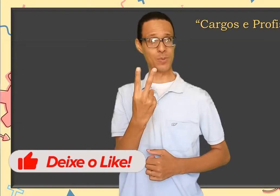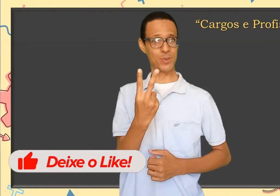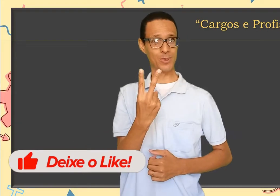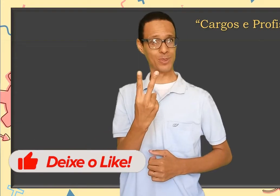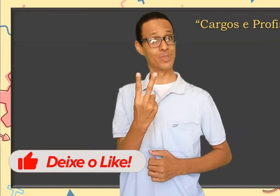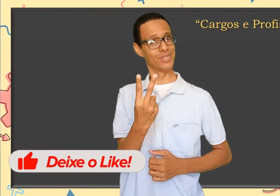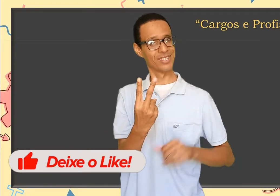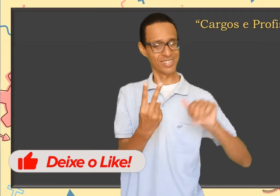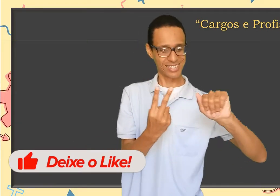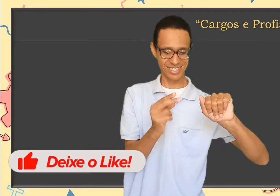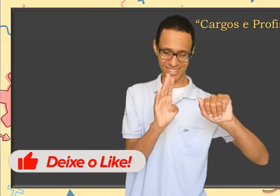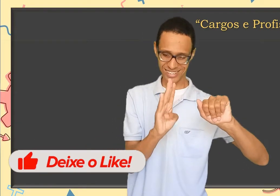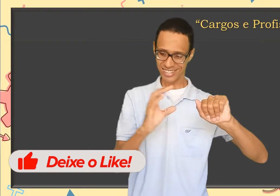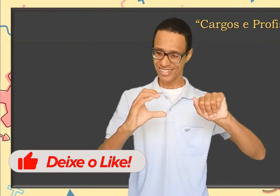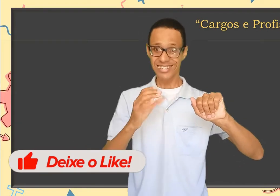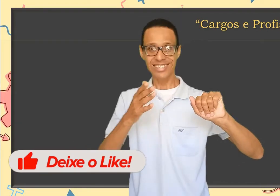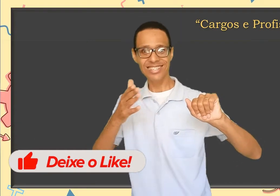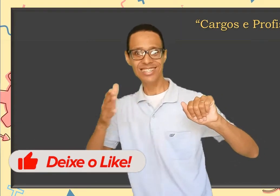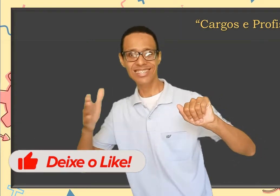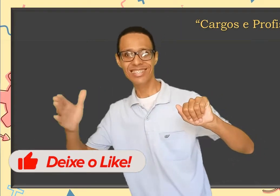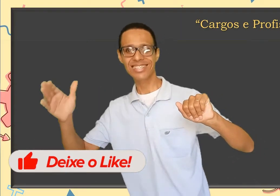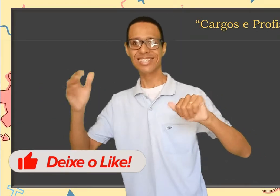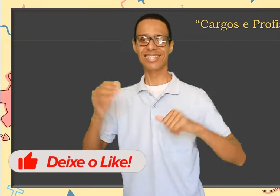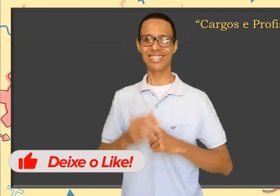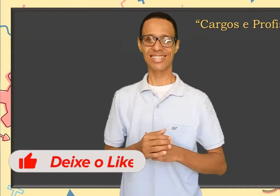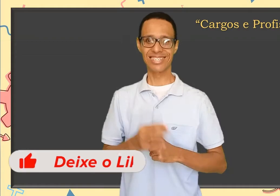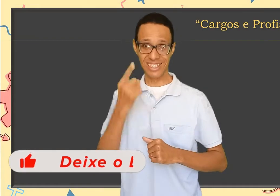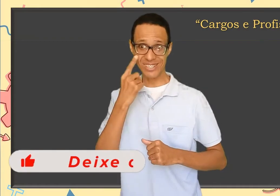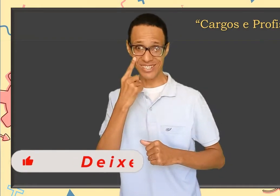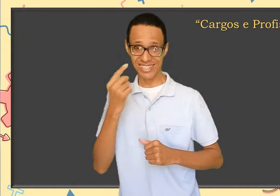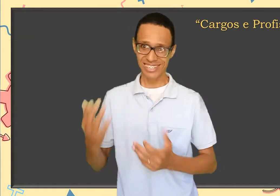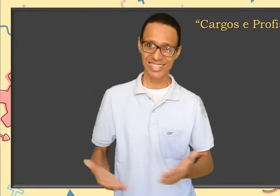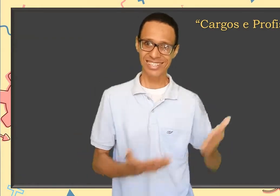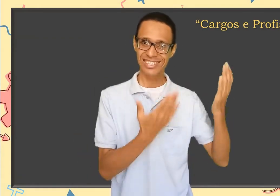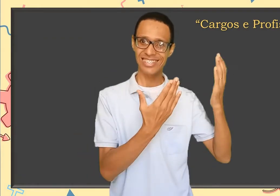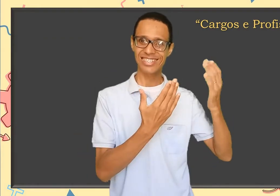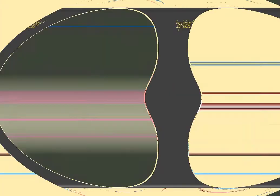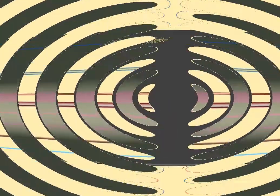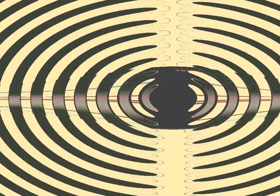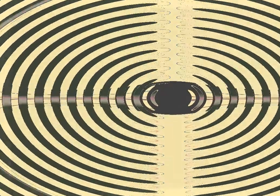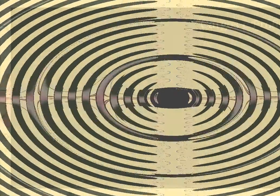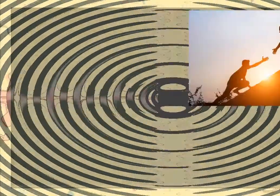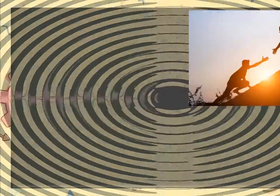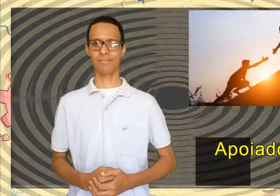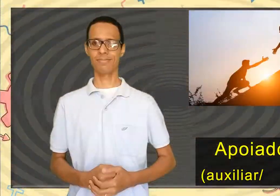e profissões, parte 2, em ordem alfabética. Vamos conferir?